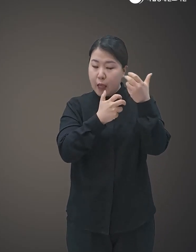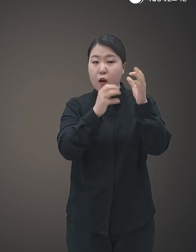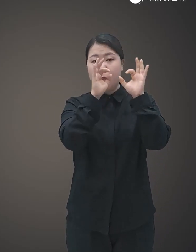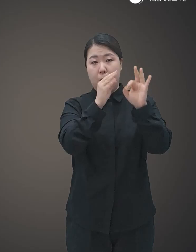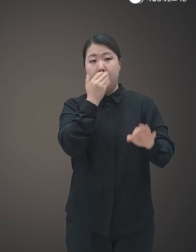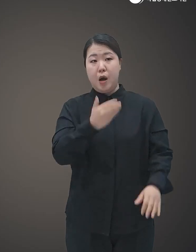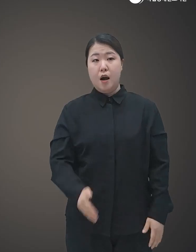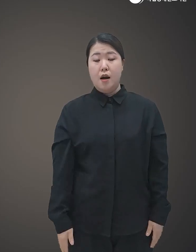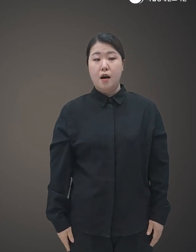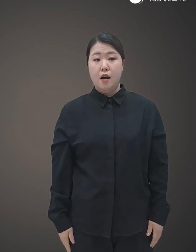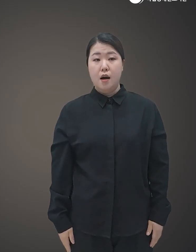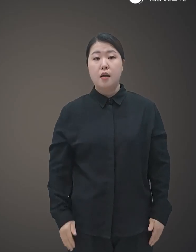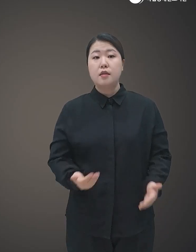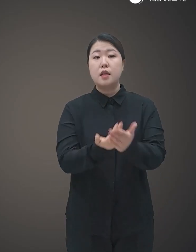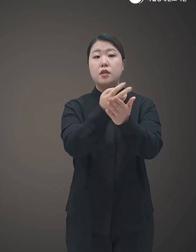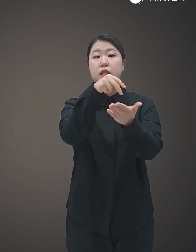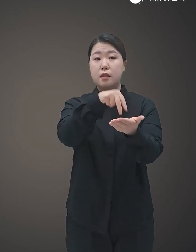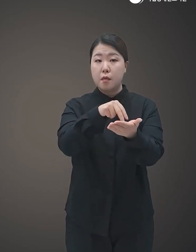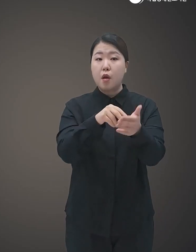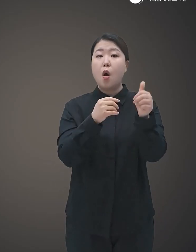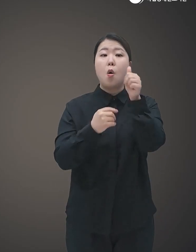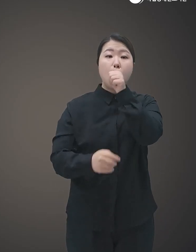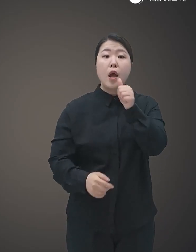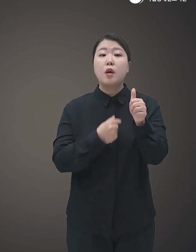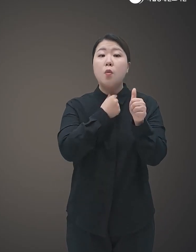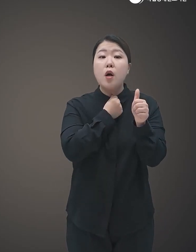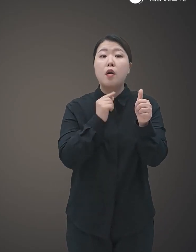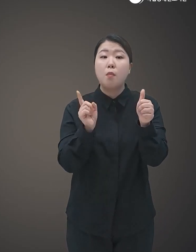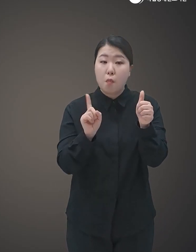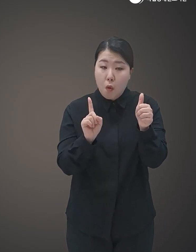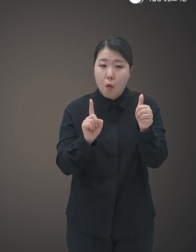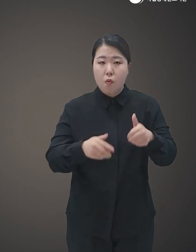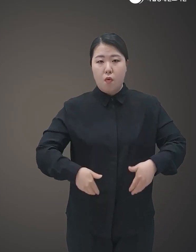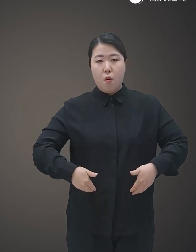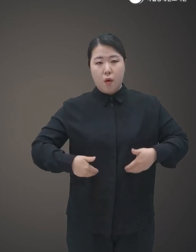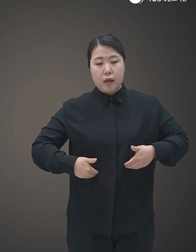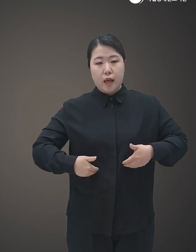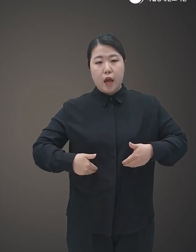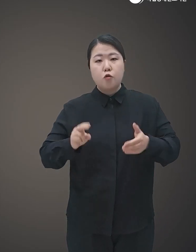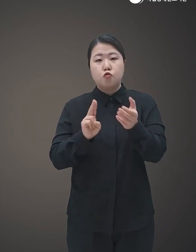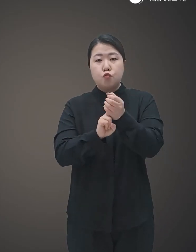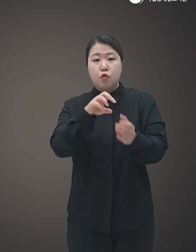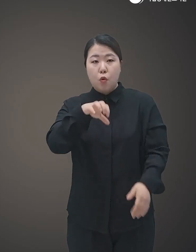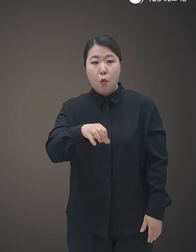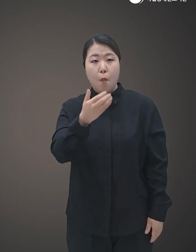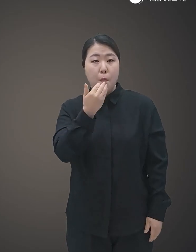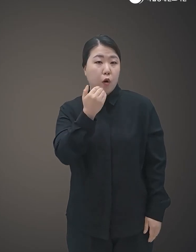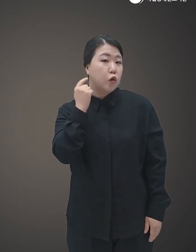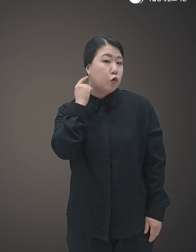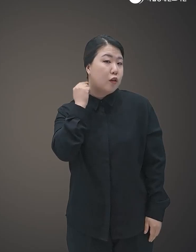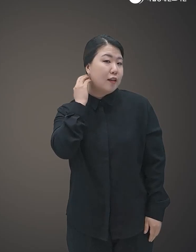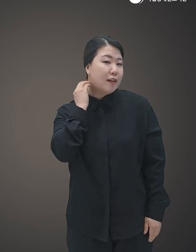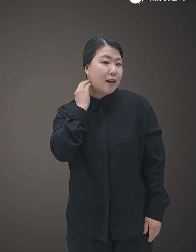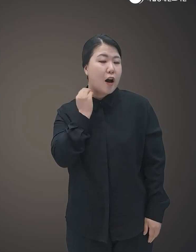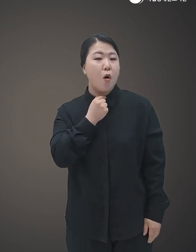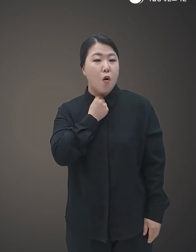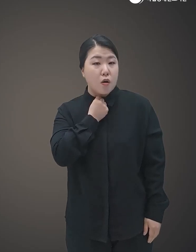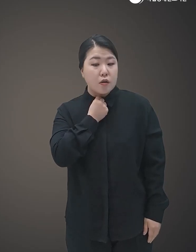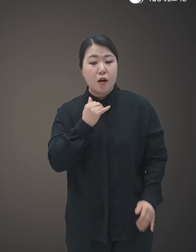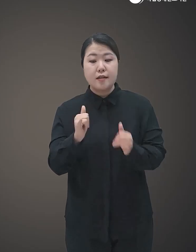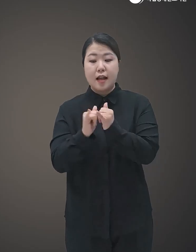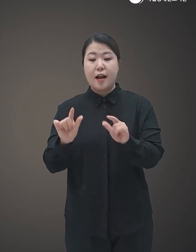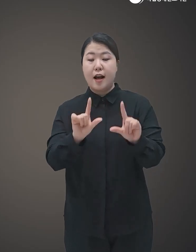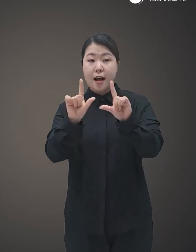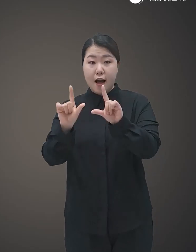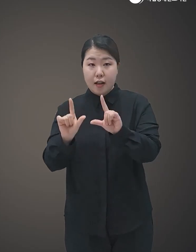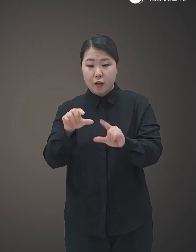진화적 입장에서 고양이는 온기, 은신처, 먹이, 그리고 귀 뒤 간지럼을 얻기 위해 최근에야 인간의